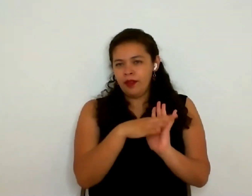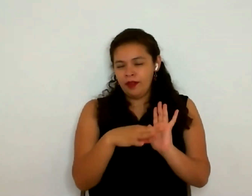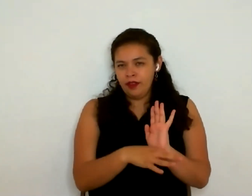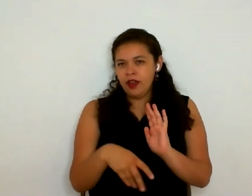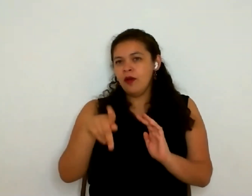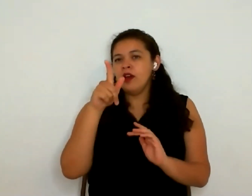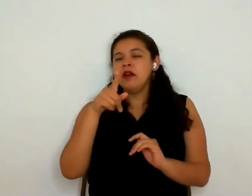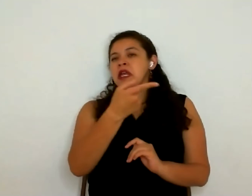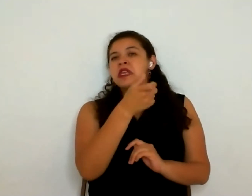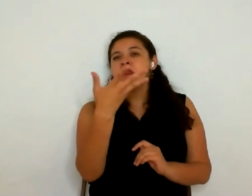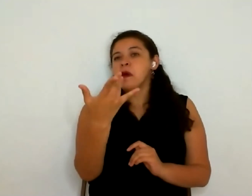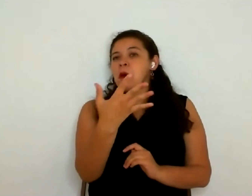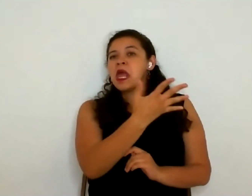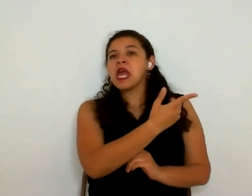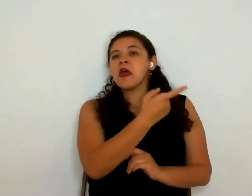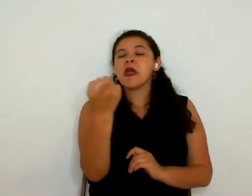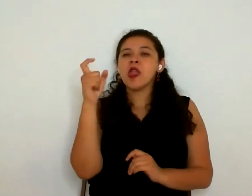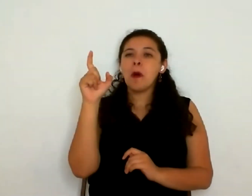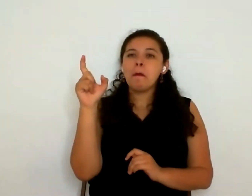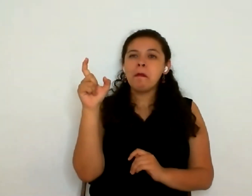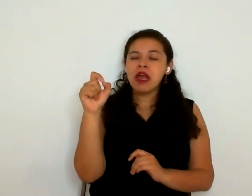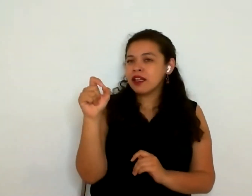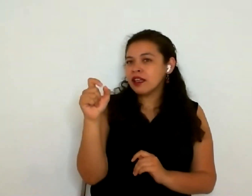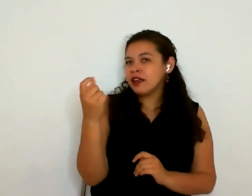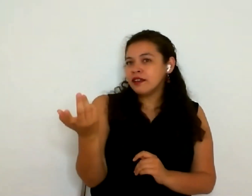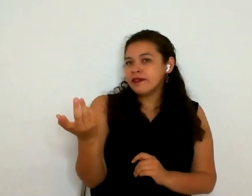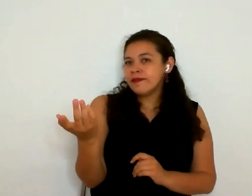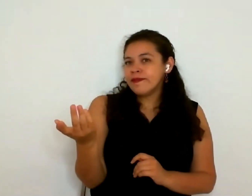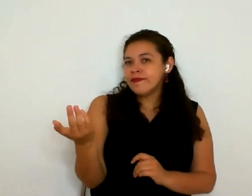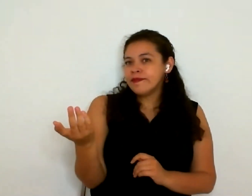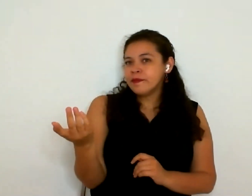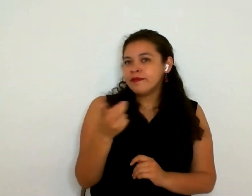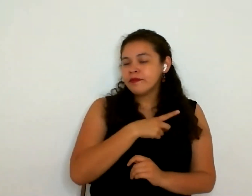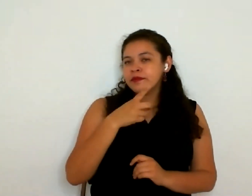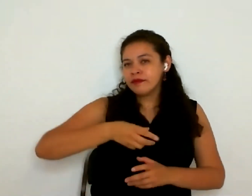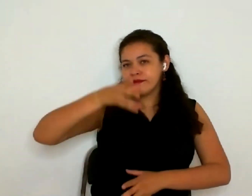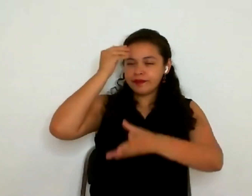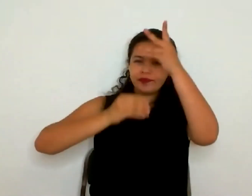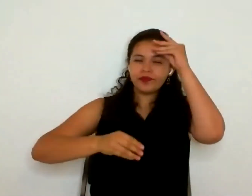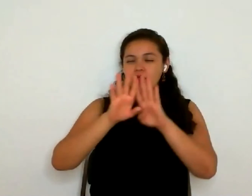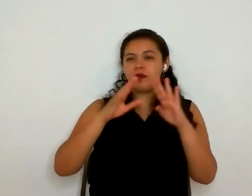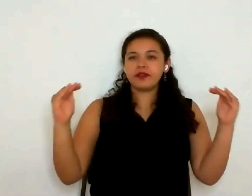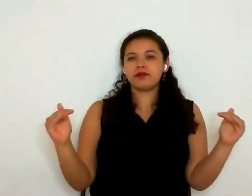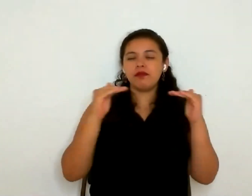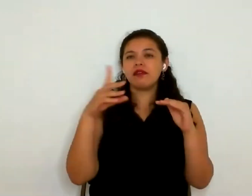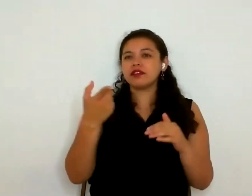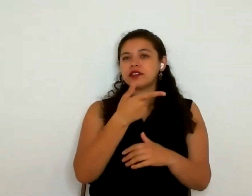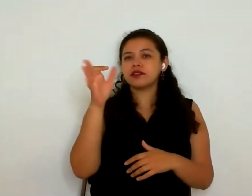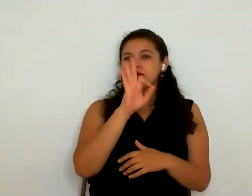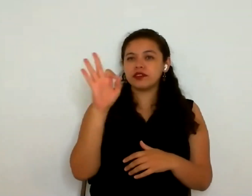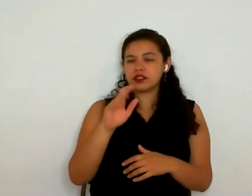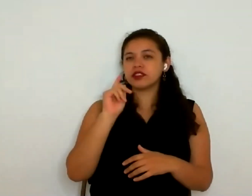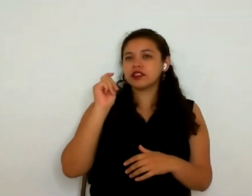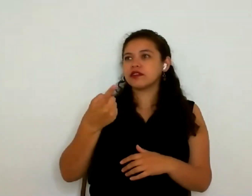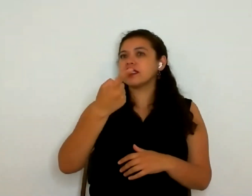lo de 150 120 pero hay que aprender a sacar las proporciones porque si 100 por ciento sería 120 puntos